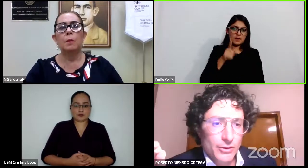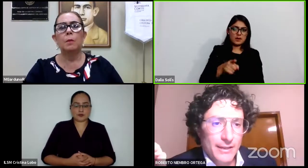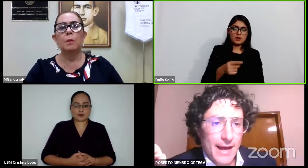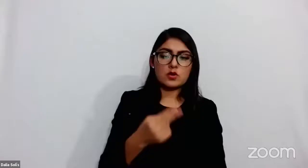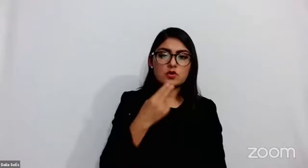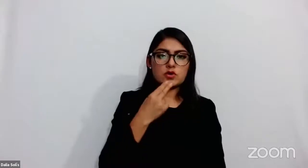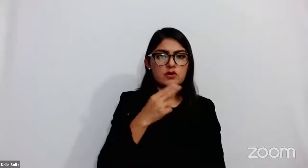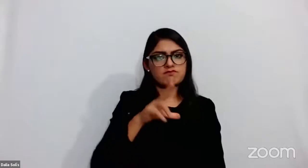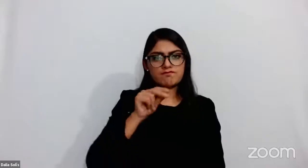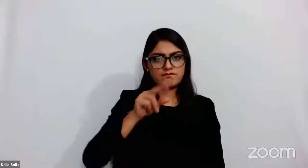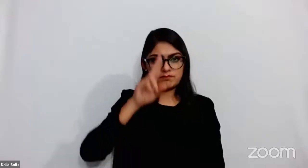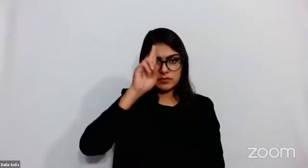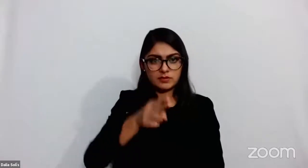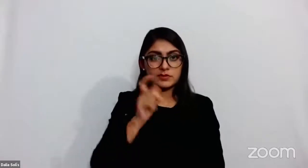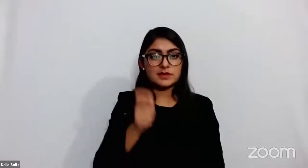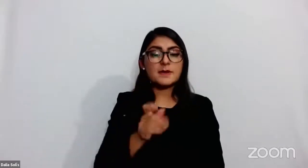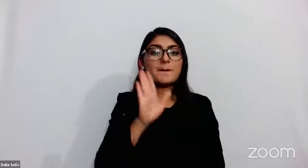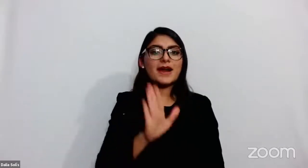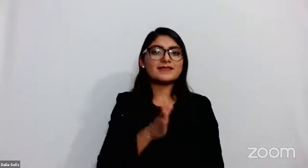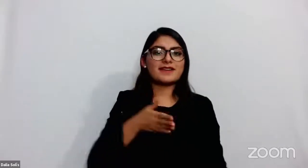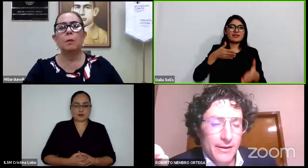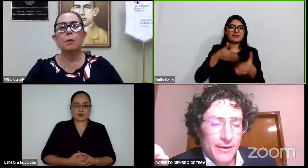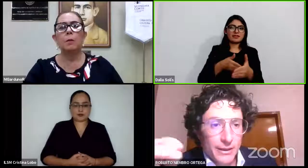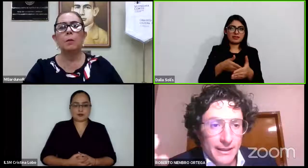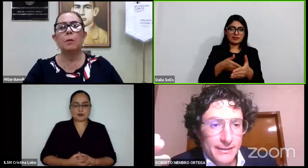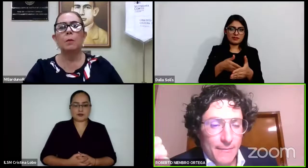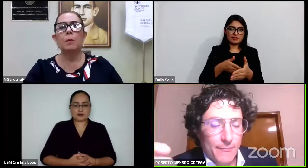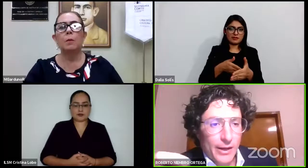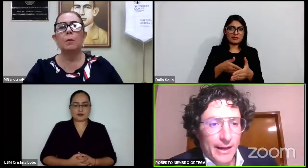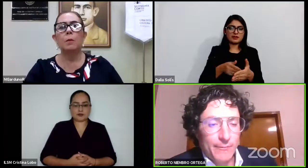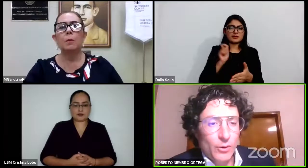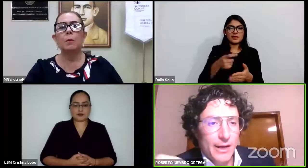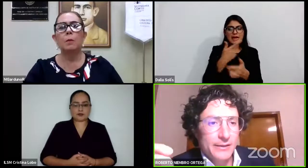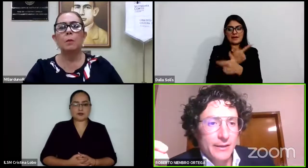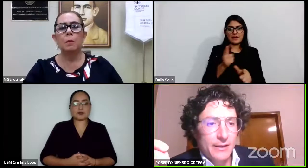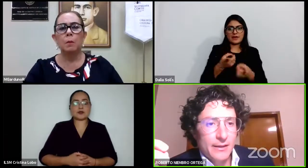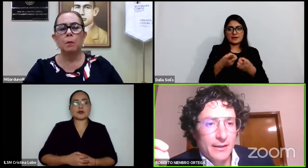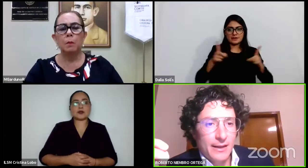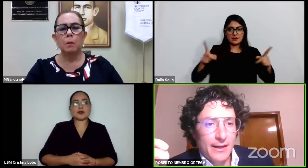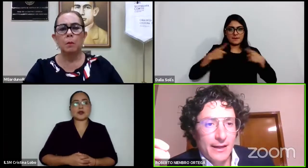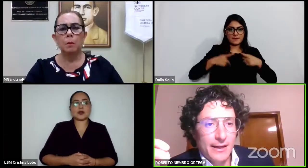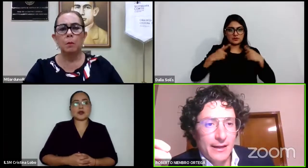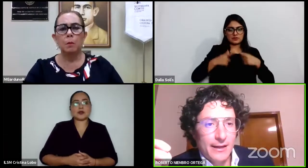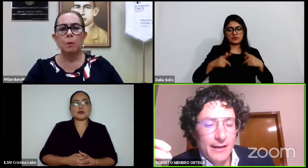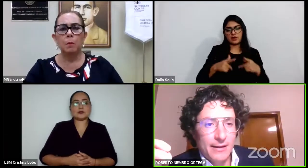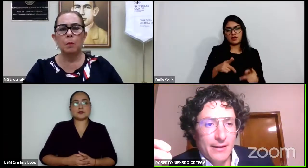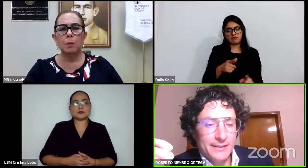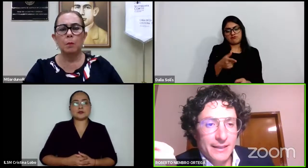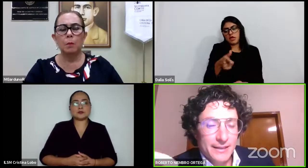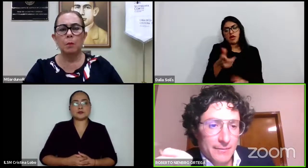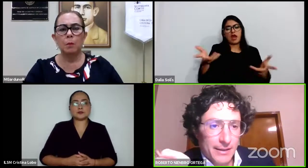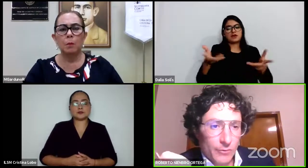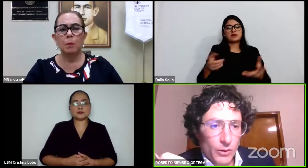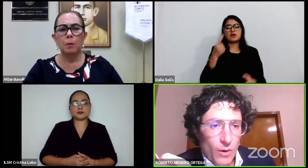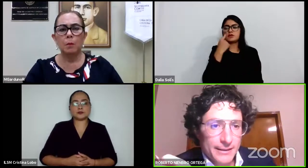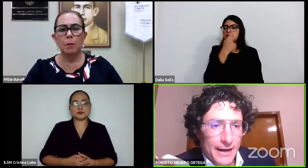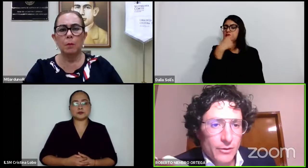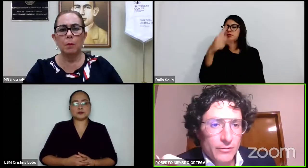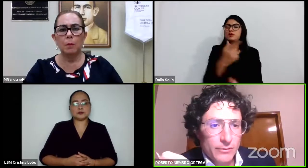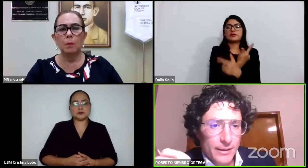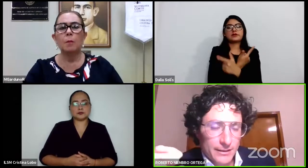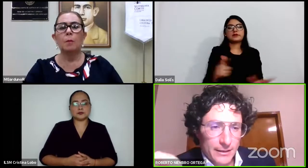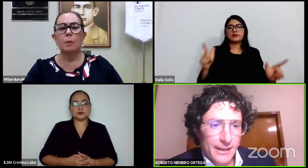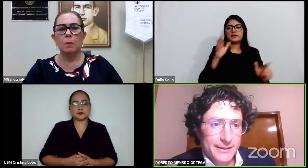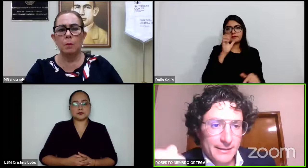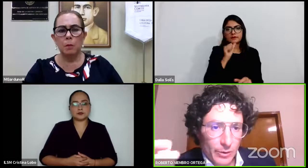desarrollo de la personalidad. Otras sentencias que lo utilizan, por ejemplo, es las sentencias de matrimonio